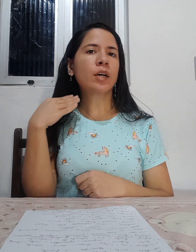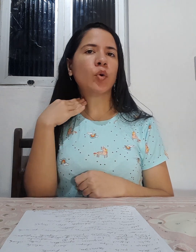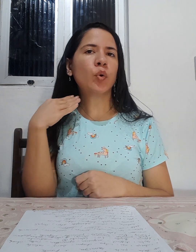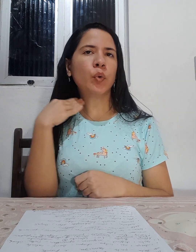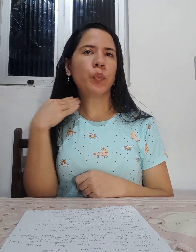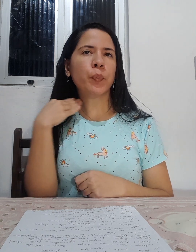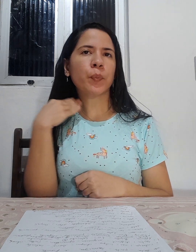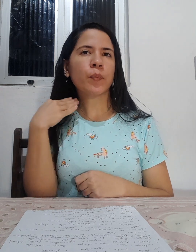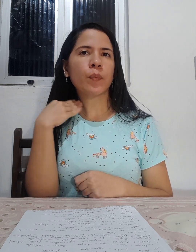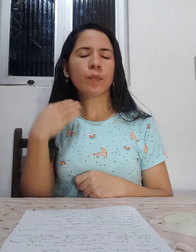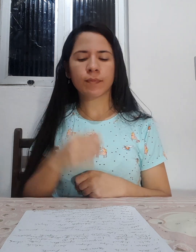Banco,